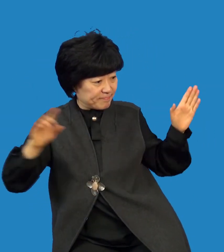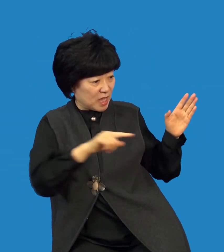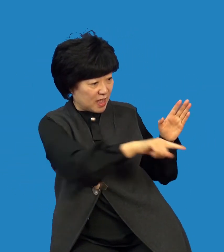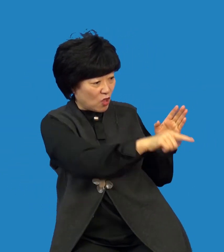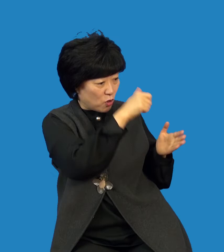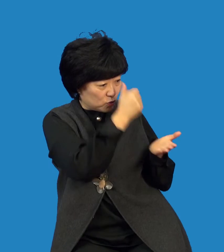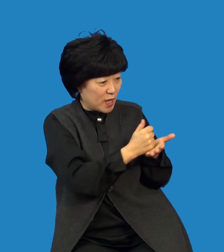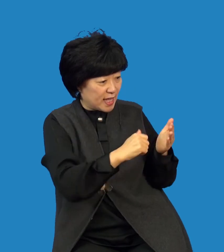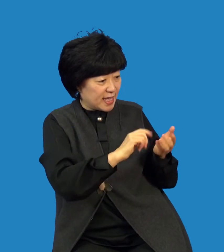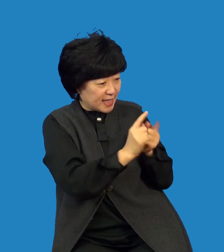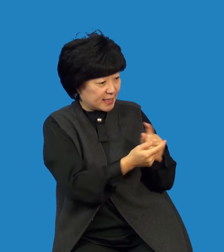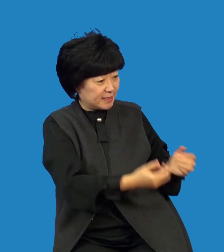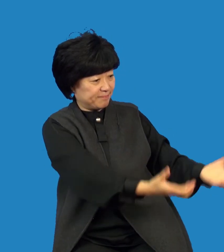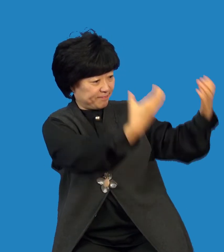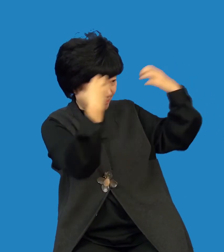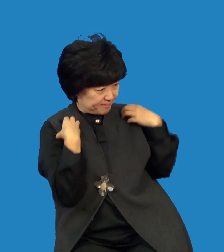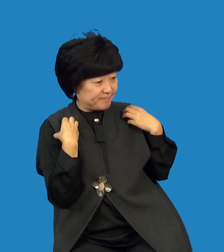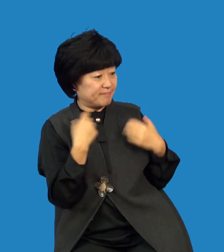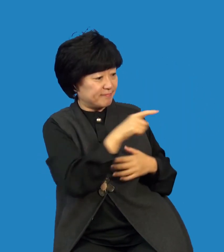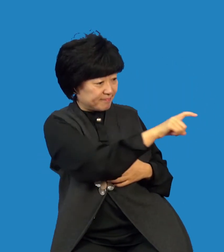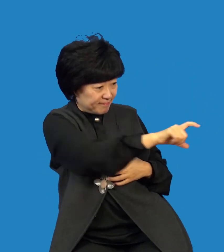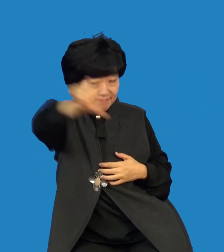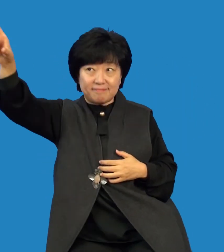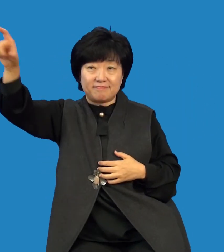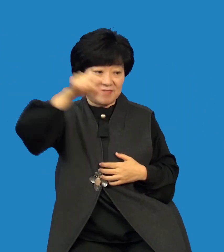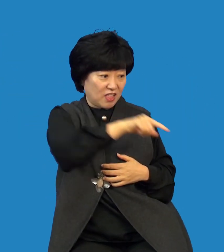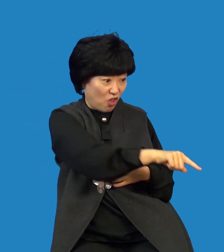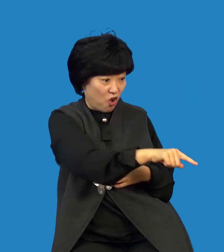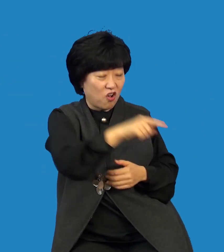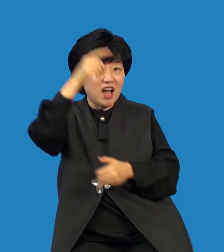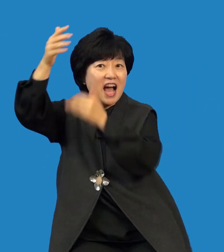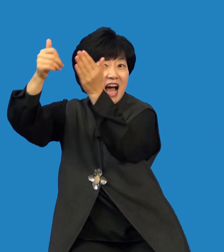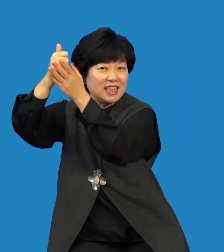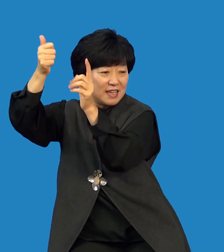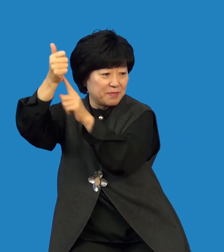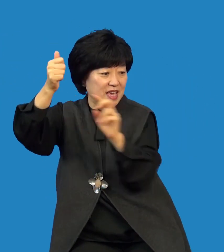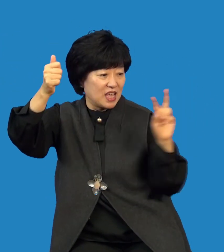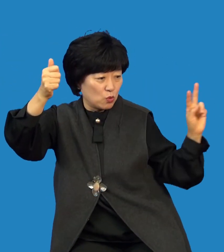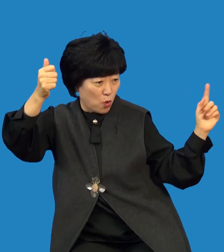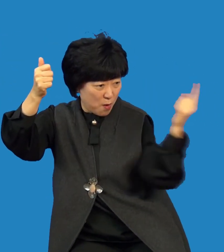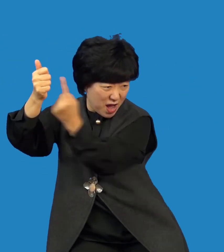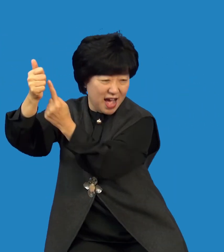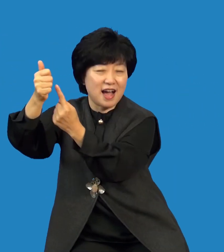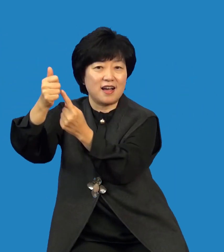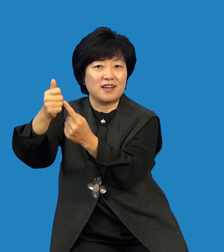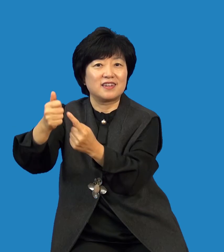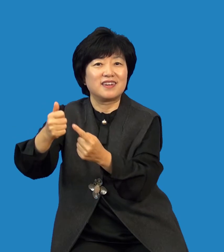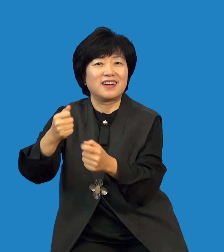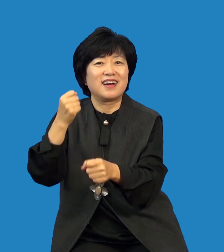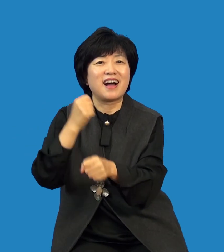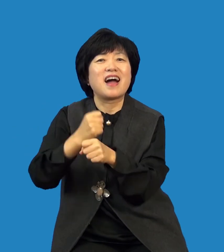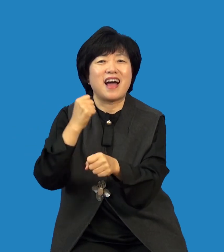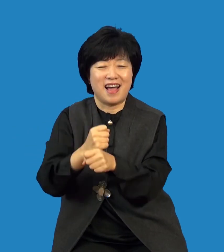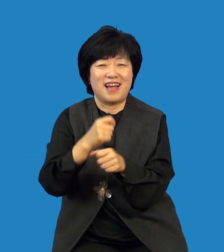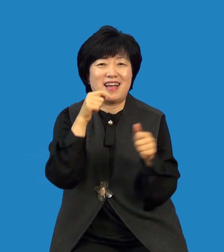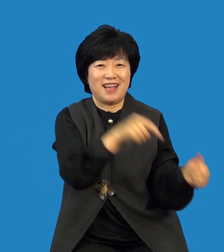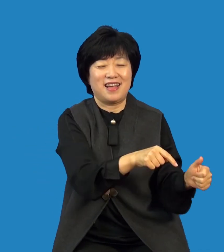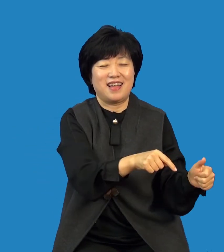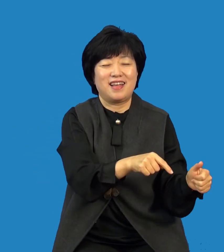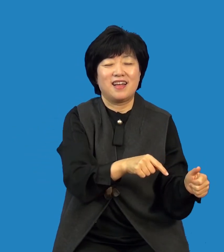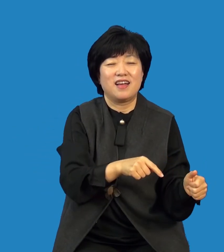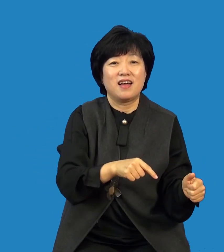복음이거든. 그리고 이 복음 안에 뭐가 있는 거예요? 이 복음 안에 평안이 있는 거예요. 그렇구나. 아버지가